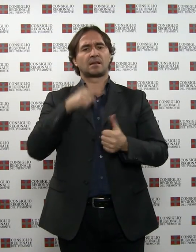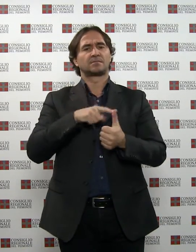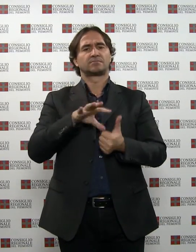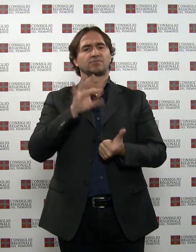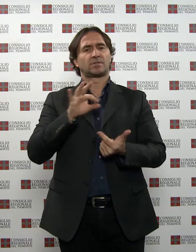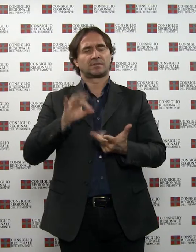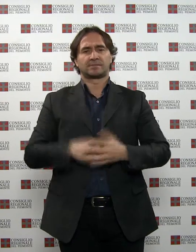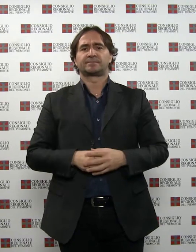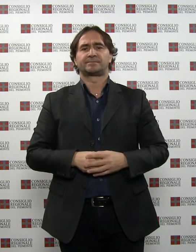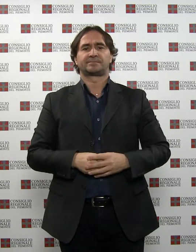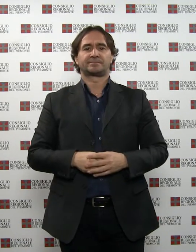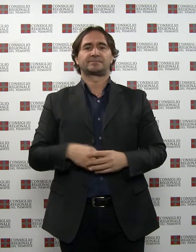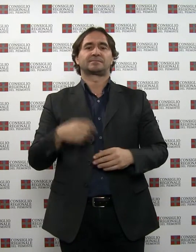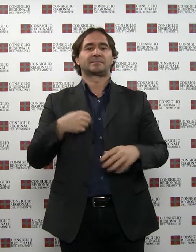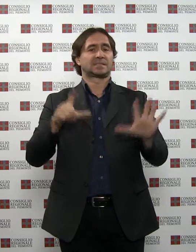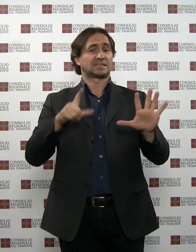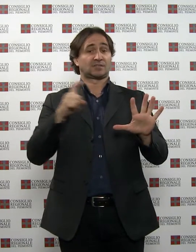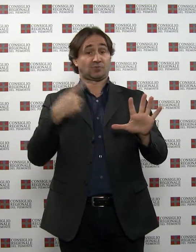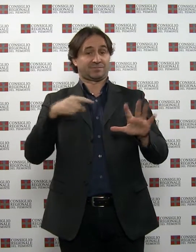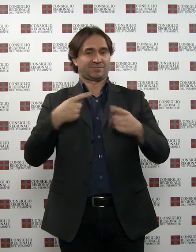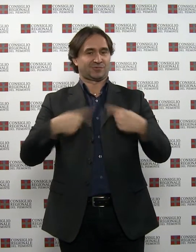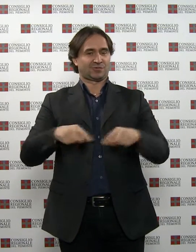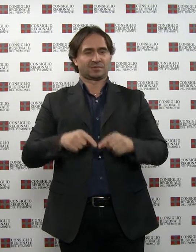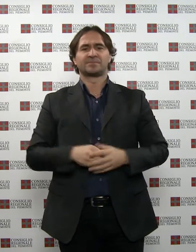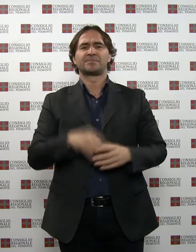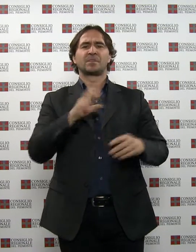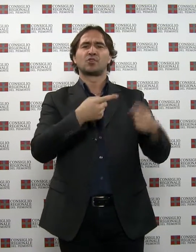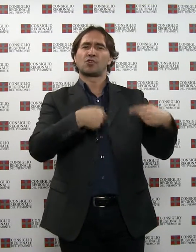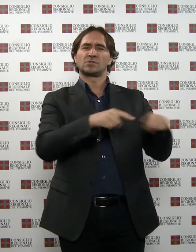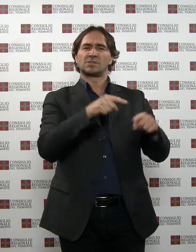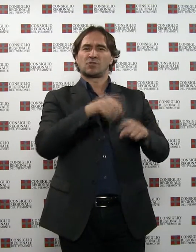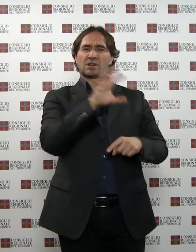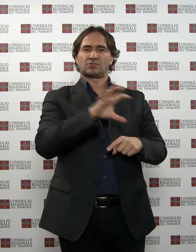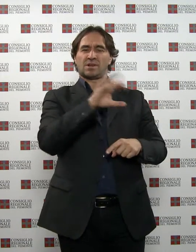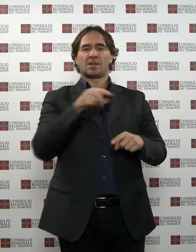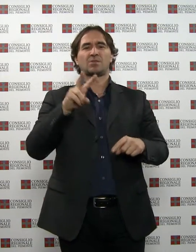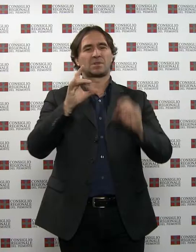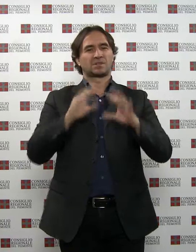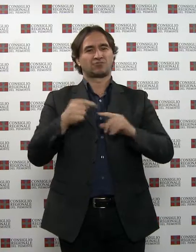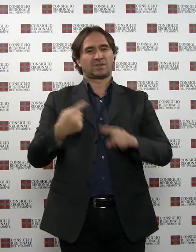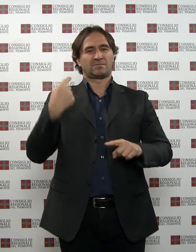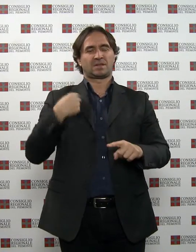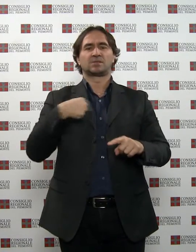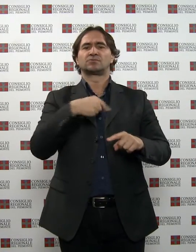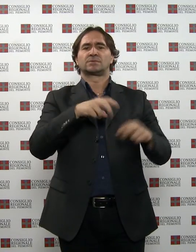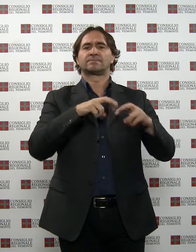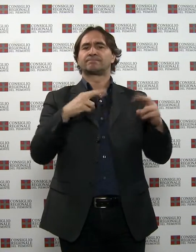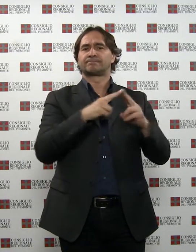7 giorni in consiglio. Il Consiglio regionale si è riunito il 2 dicembre in seduta straordinaria su richiesta delle